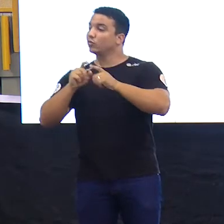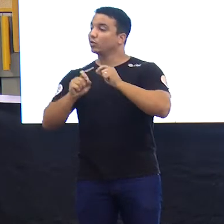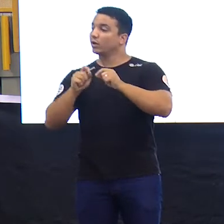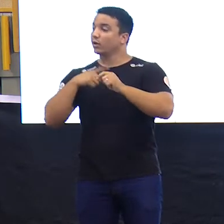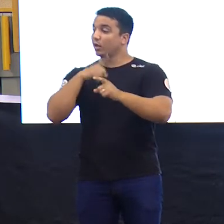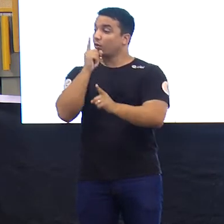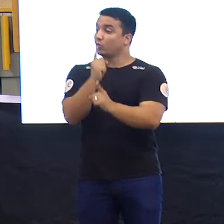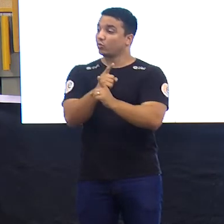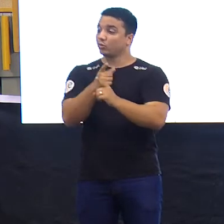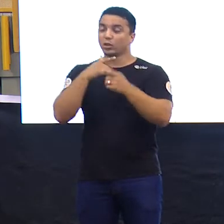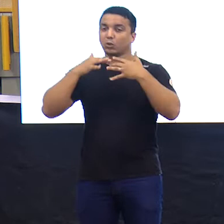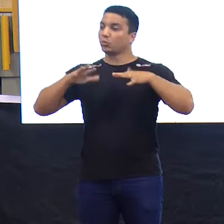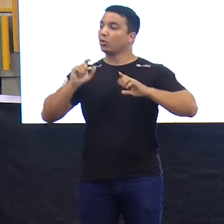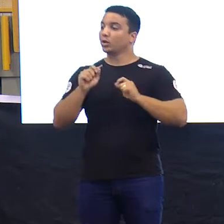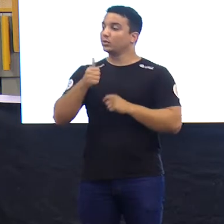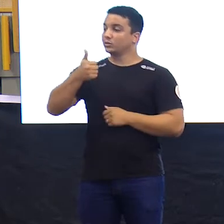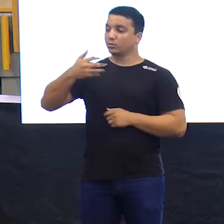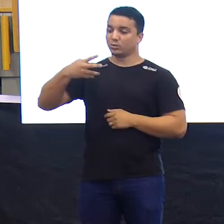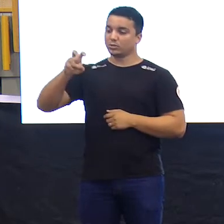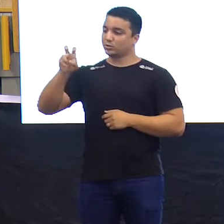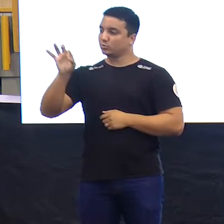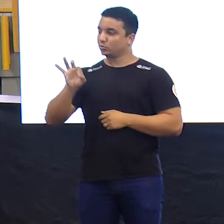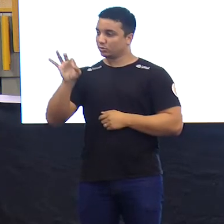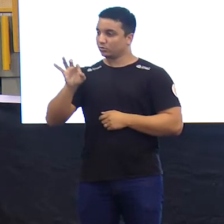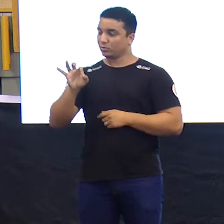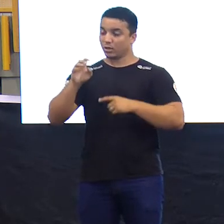vou encontrar naturalmente o quê?